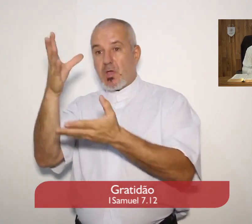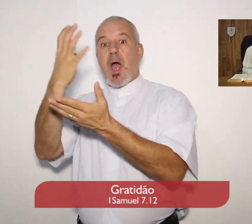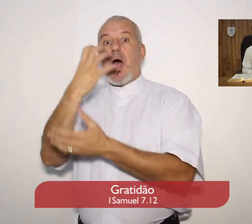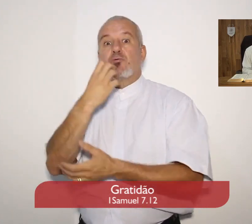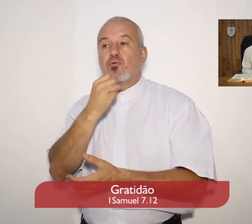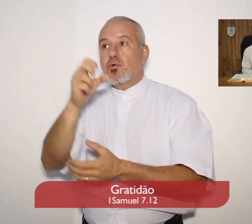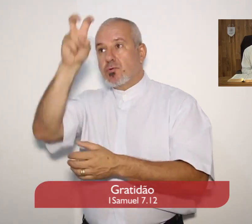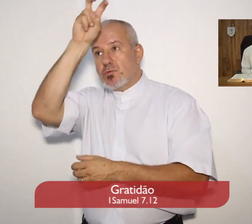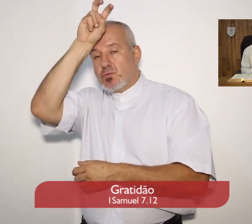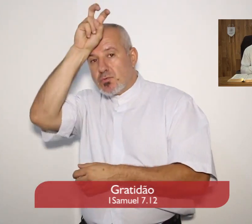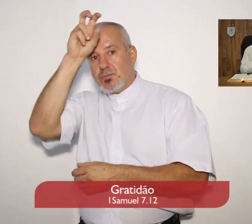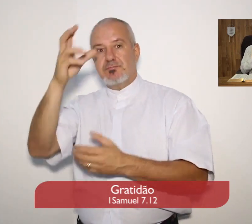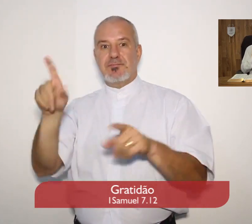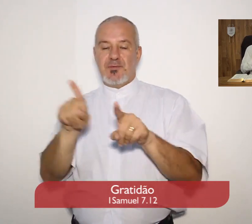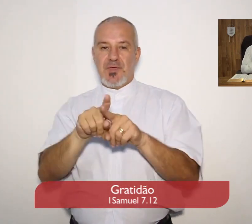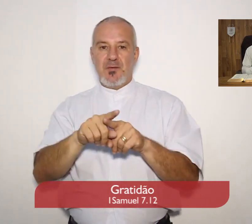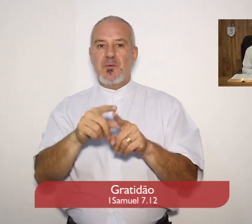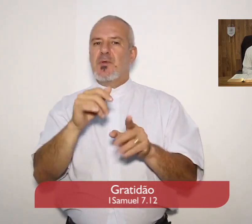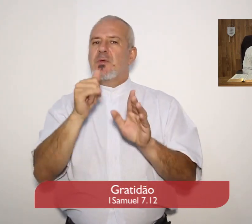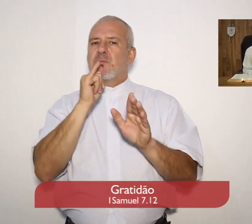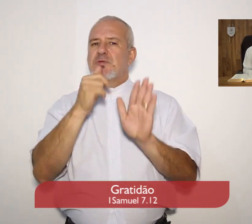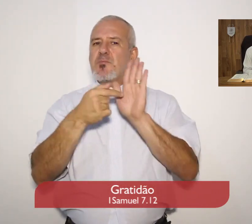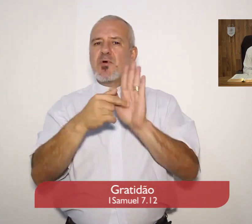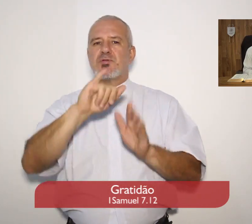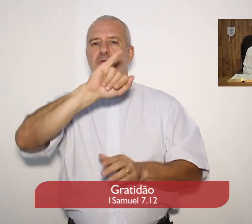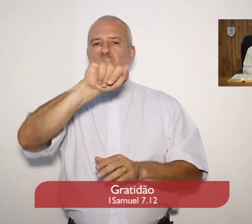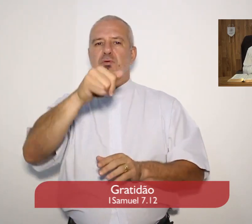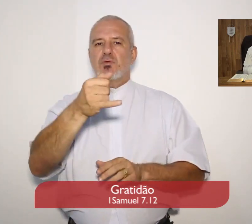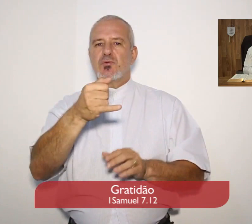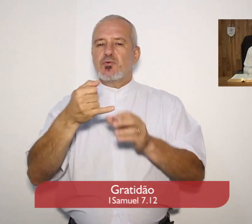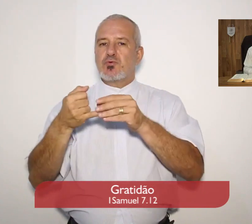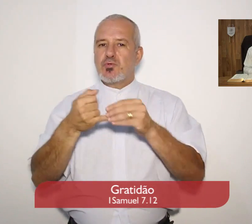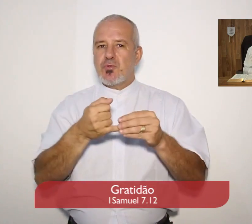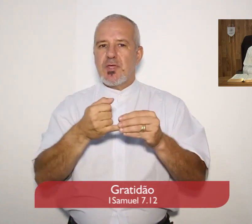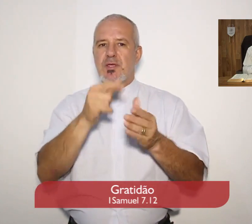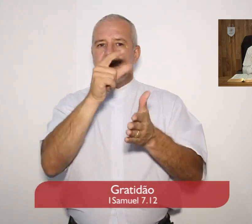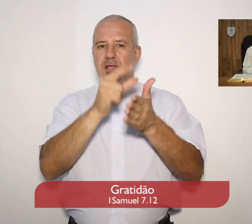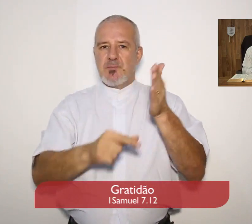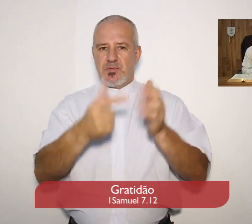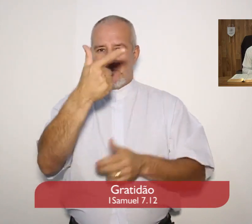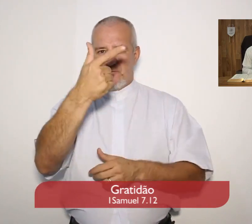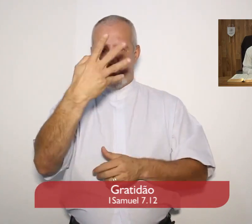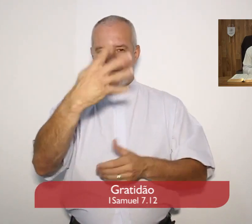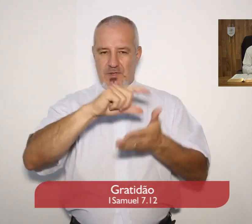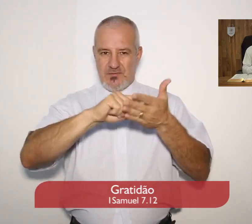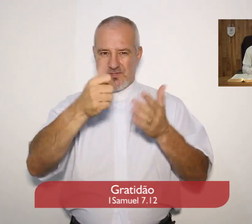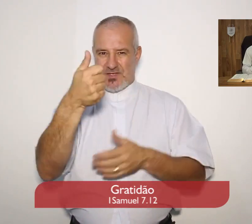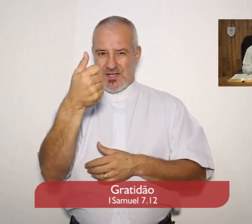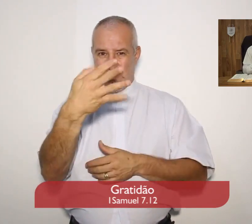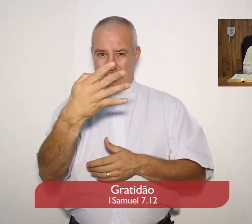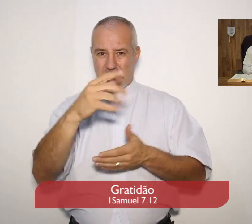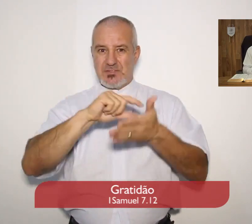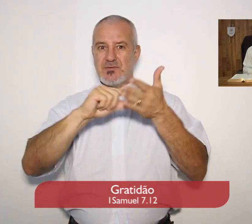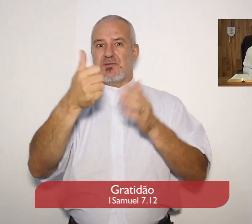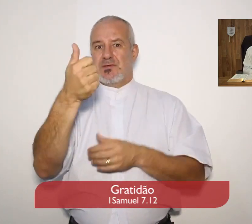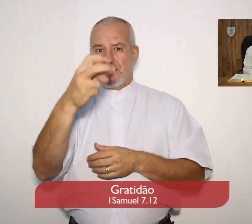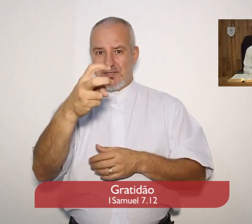pode ver em Josué, no capítulo de número 24, 14 e 15. Depois